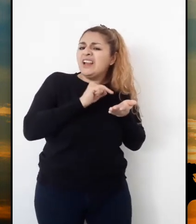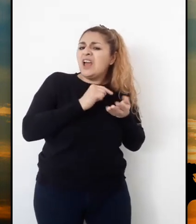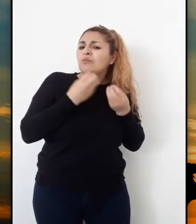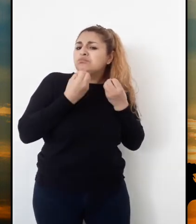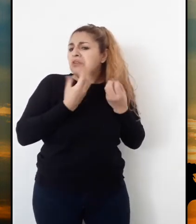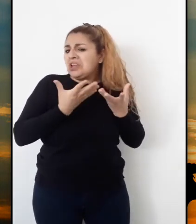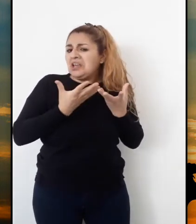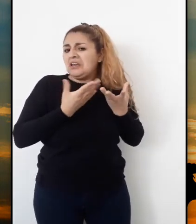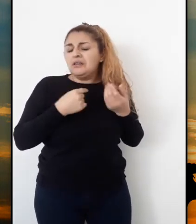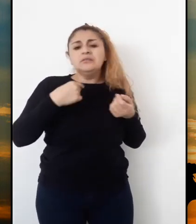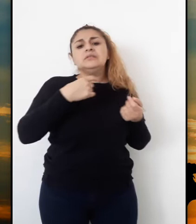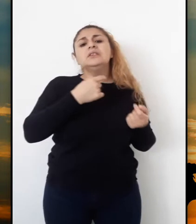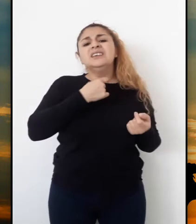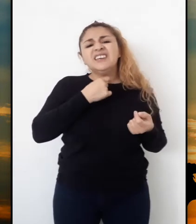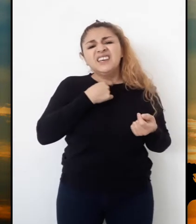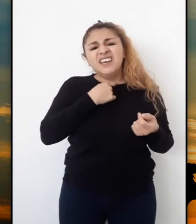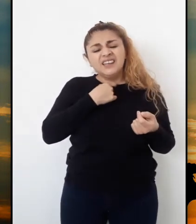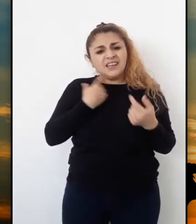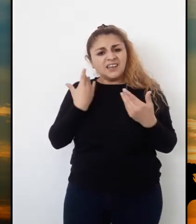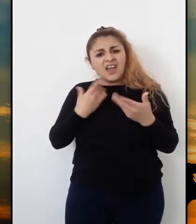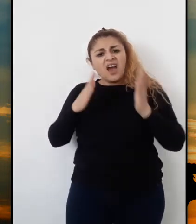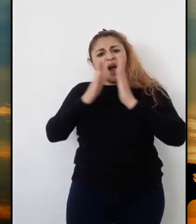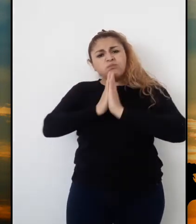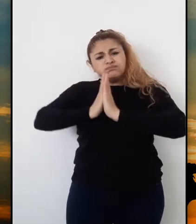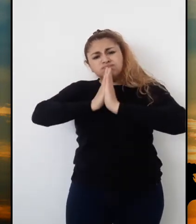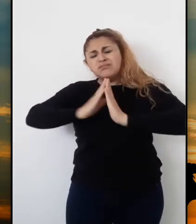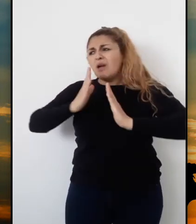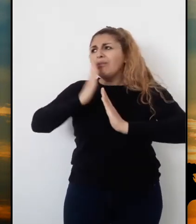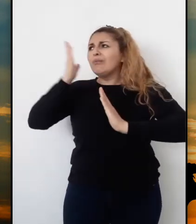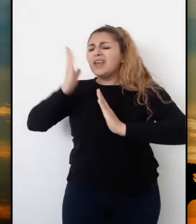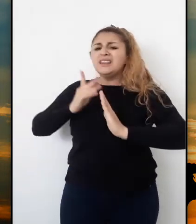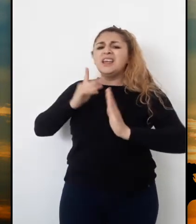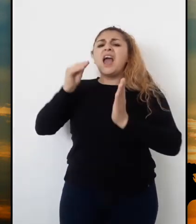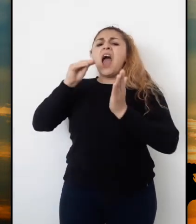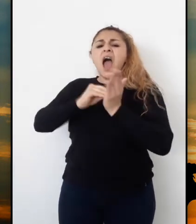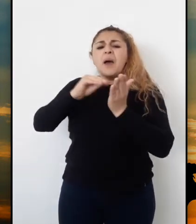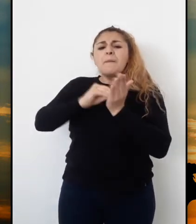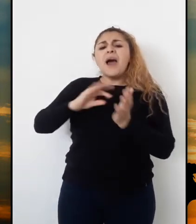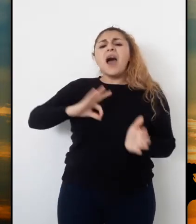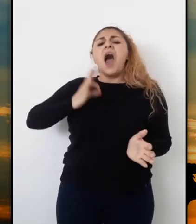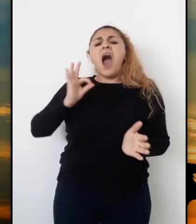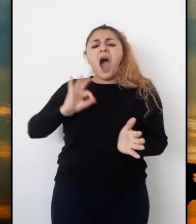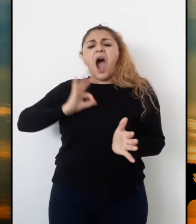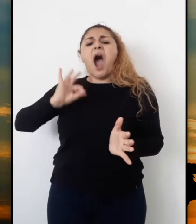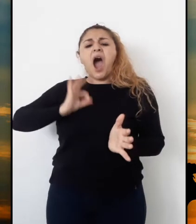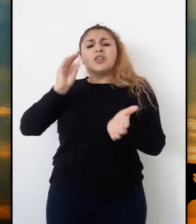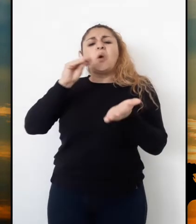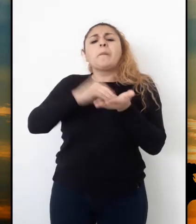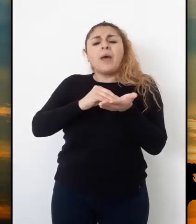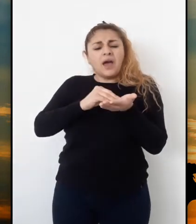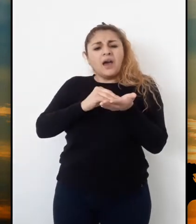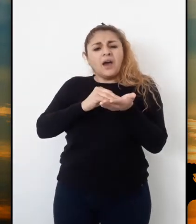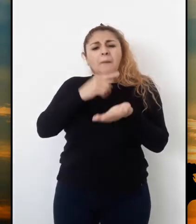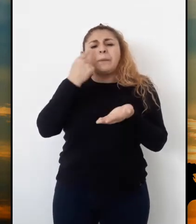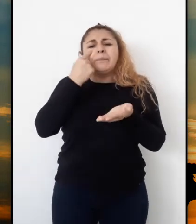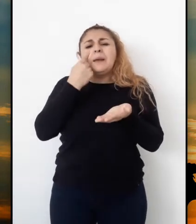quizás Ezequías encuentra que está bien y un bienestar. En ajoutant des jours et des